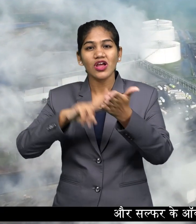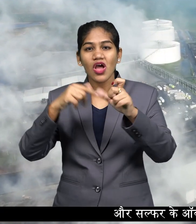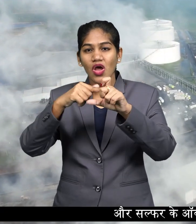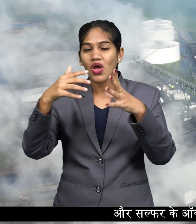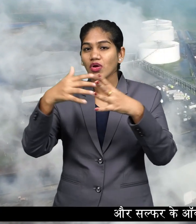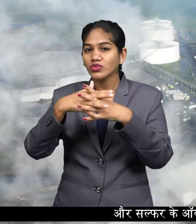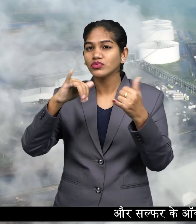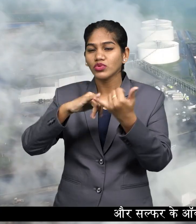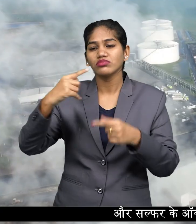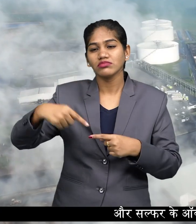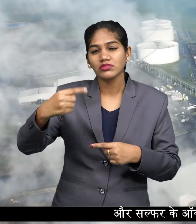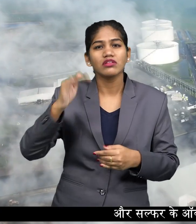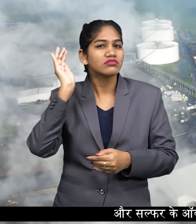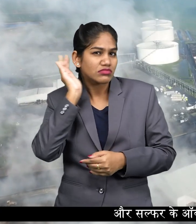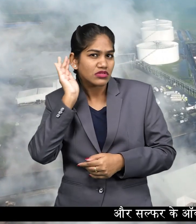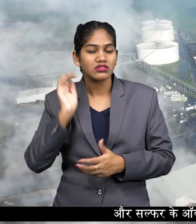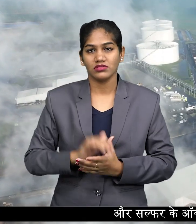हैं।